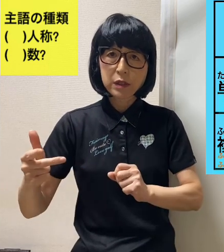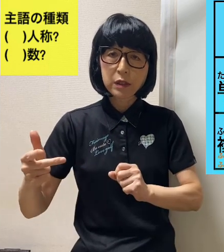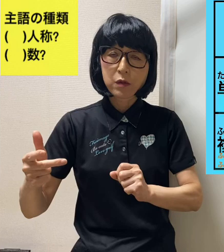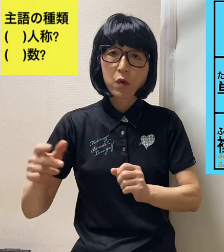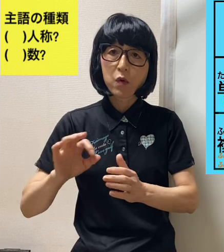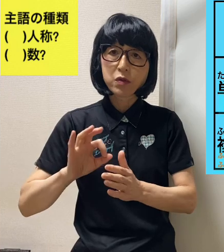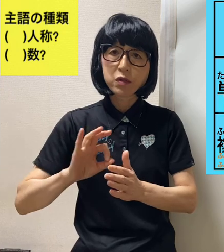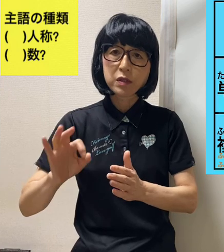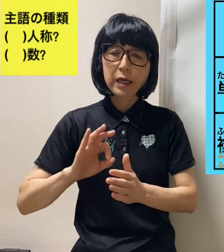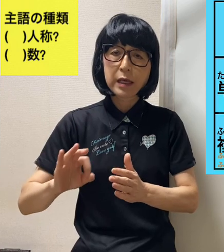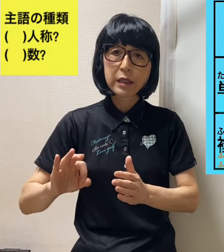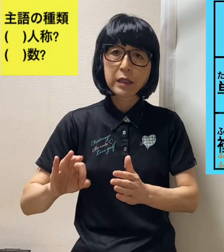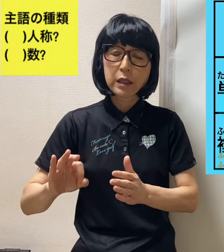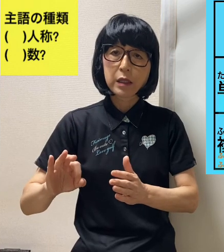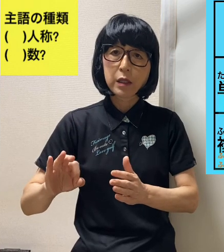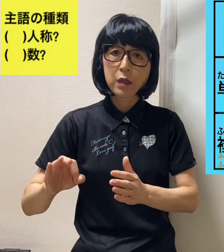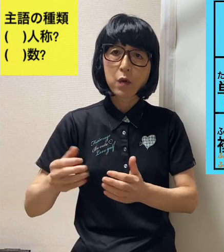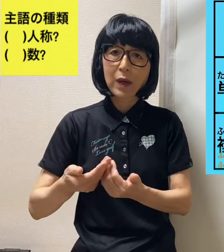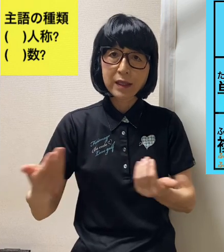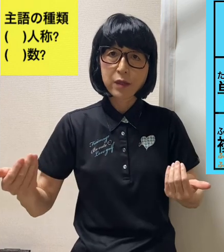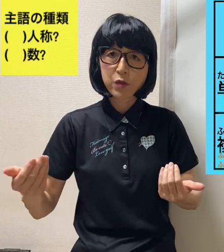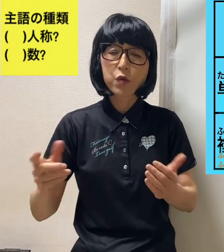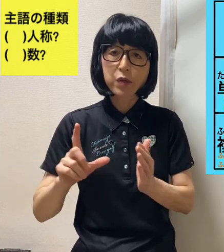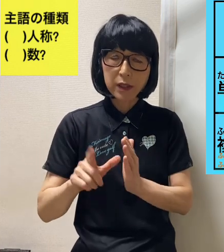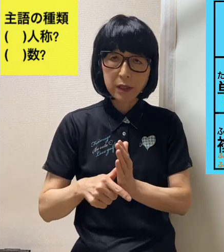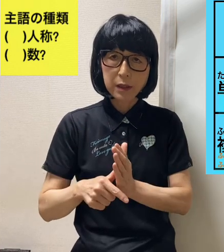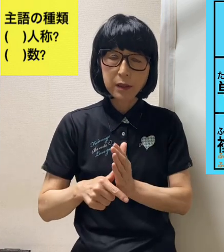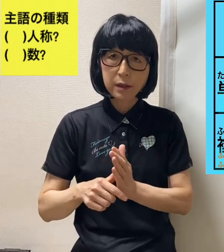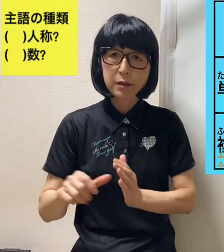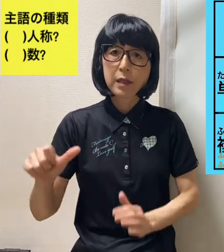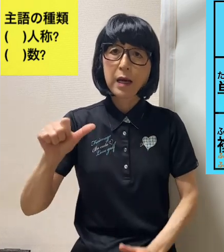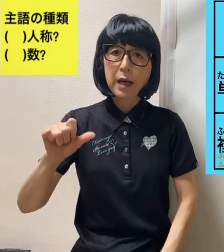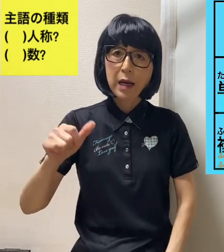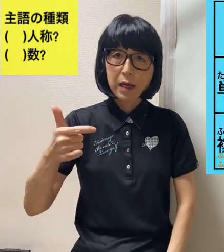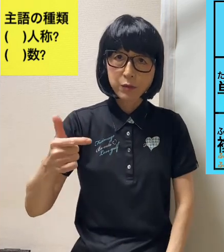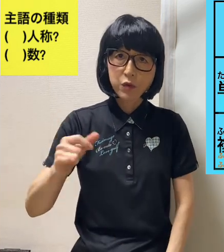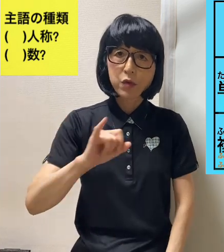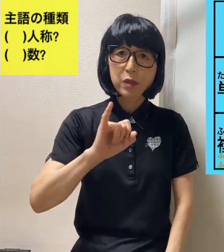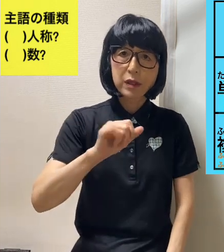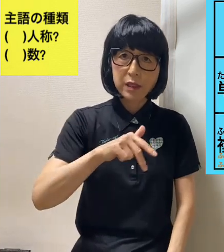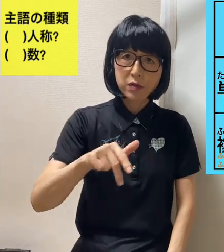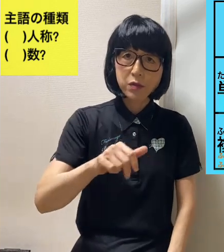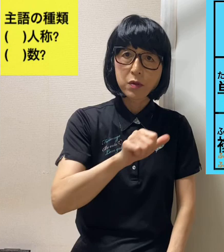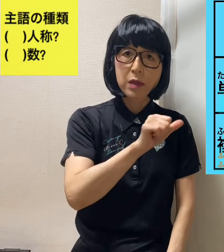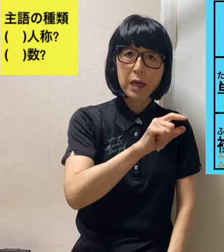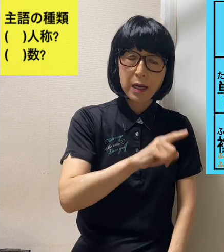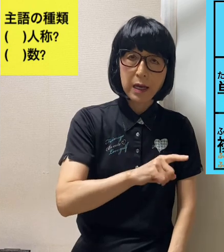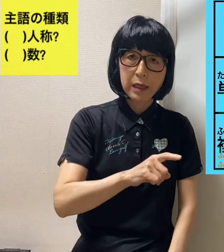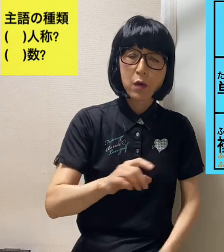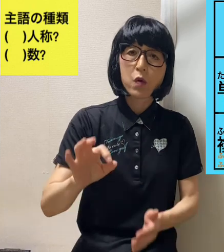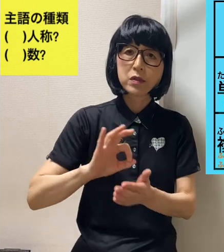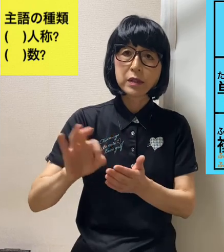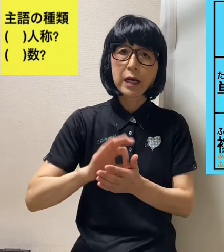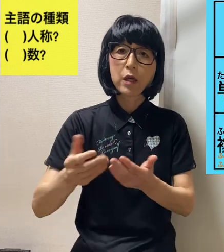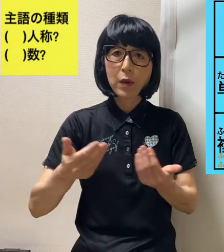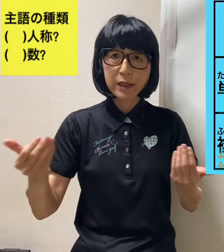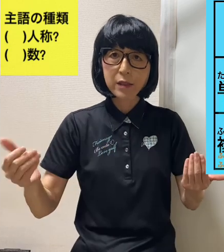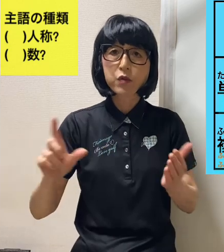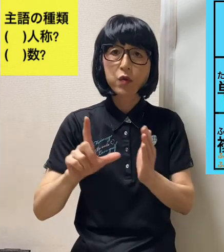B 動詞の使い分けの時、 am、 is、 are を使い分